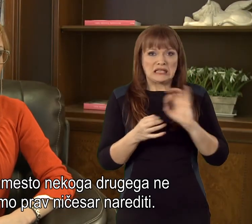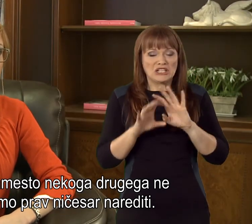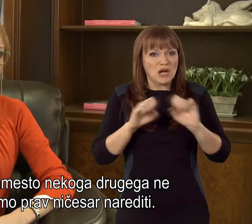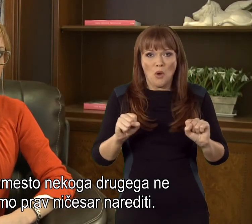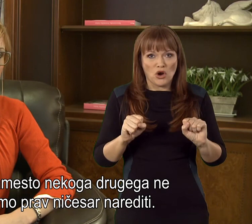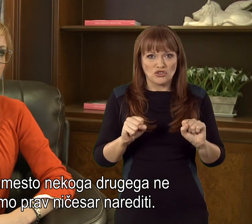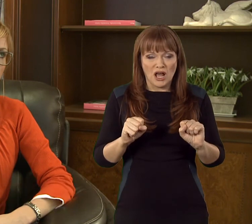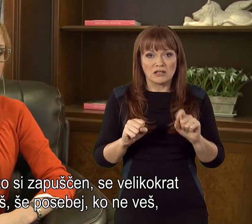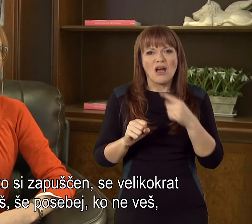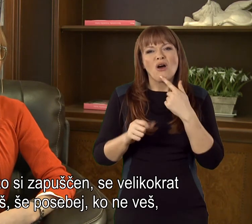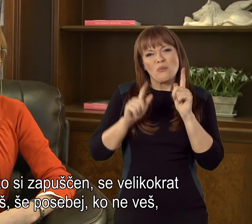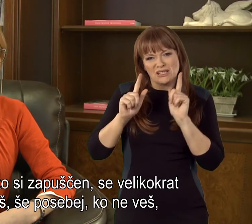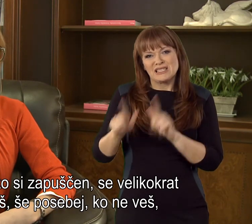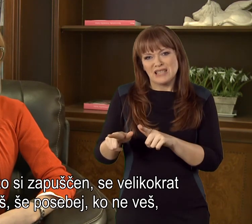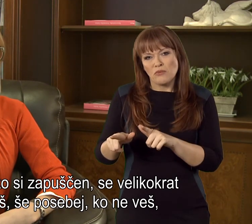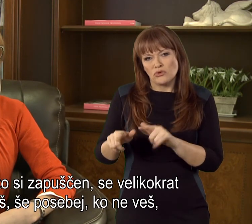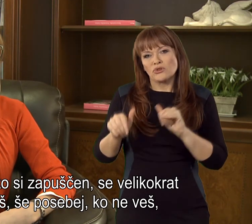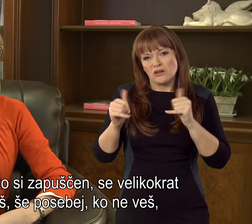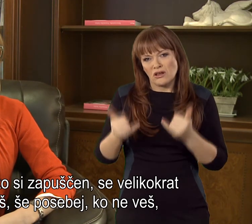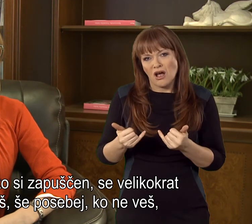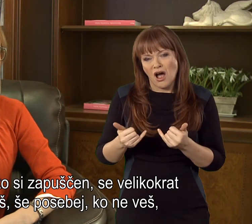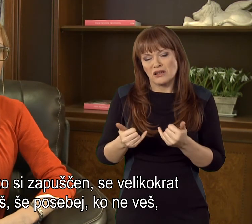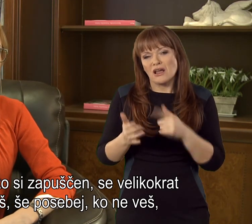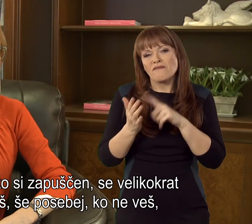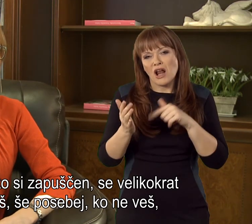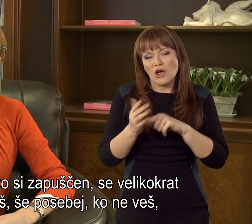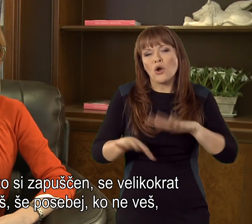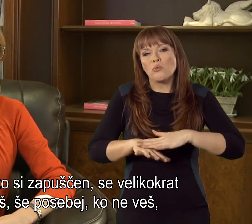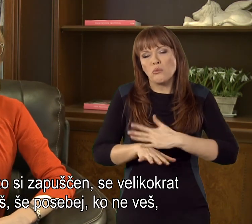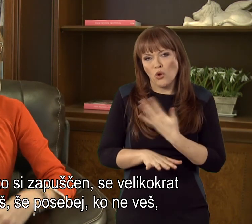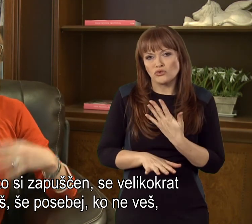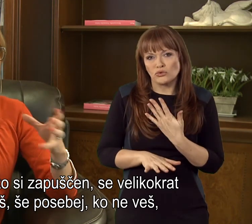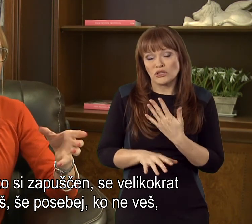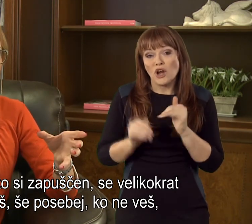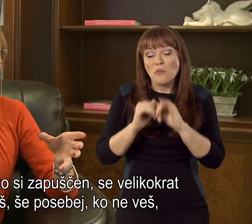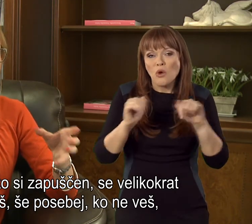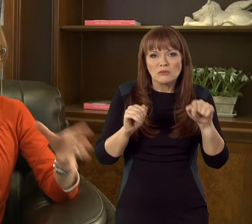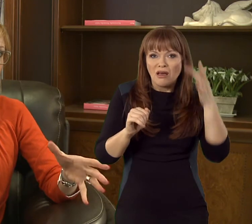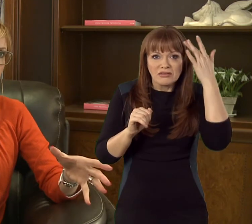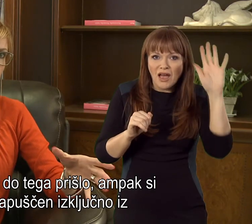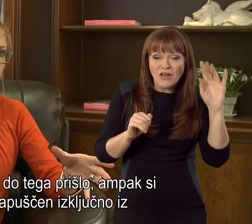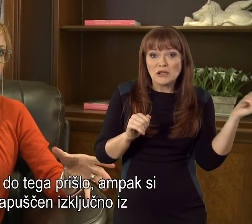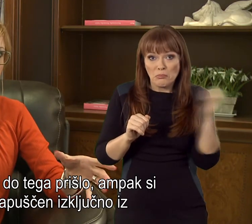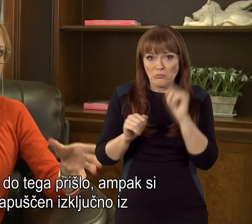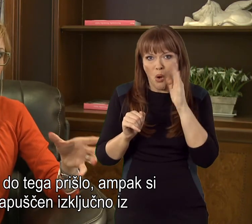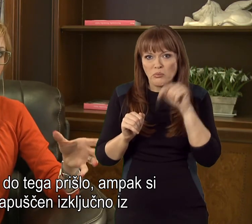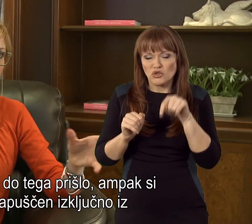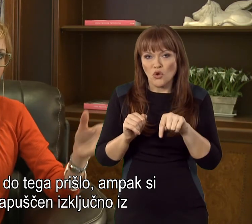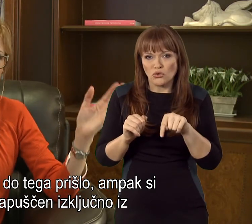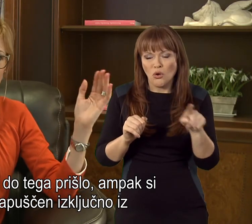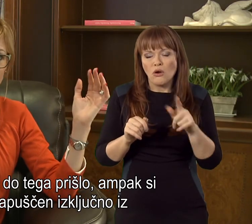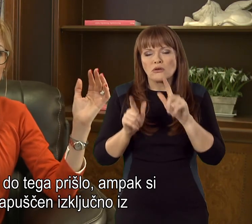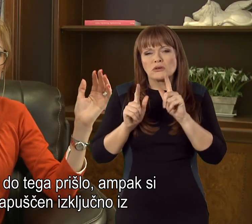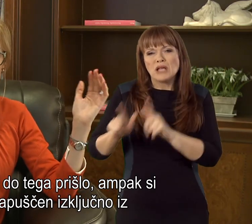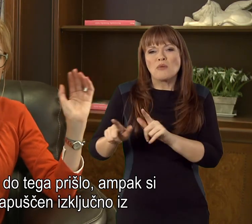ne moreš narediti. Ampak ja, ko si zapuščen, v bistvu se velikokrat počutiš, še posebej takrat, ker ne veš v bistvu, da bo do tega prišlo,